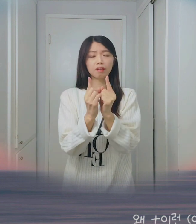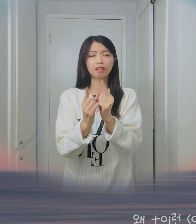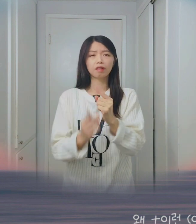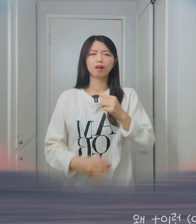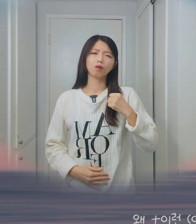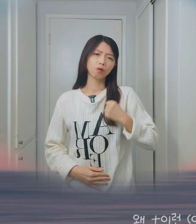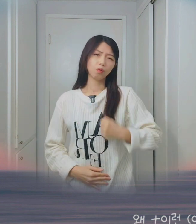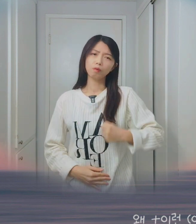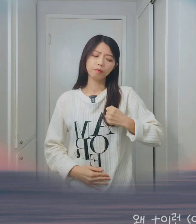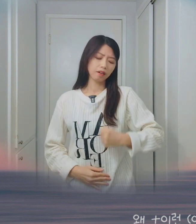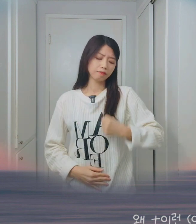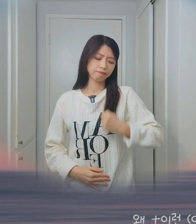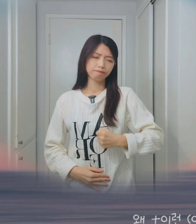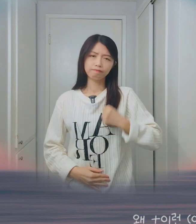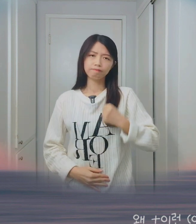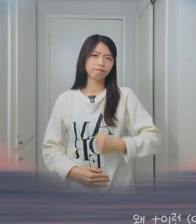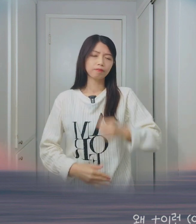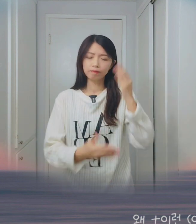찾아왔는지 원망하지